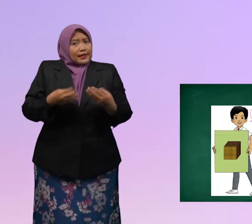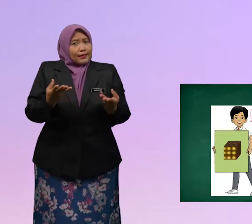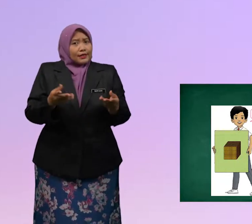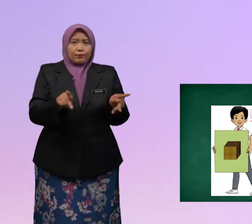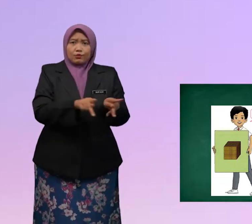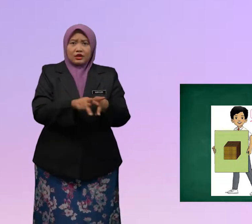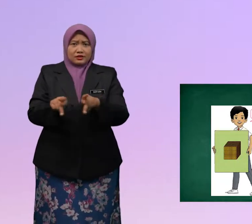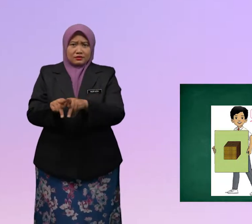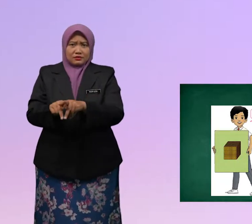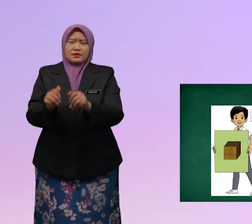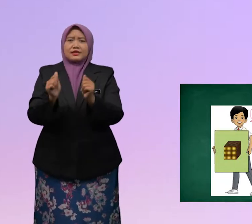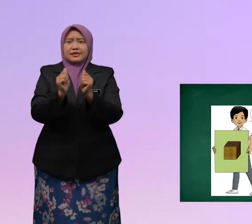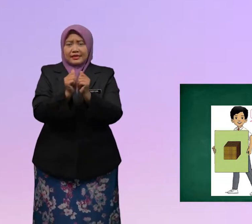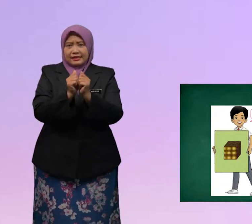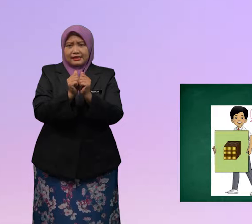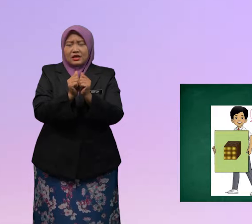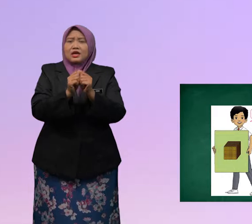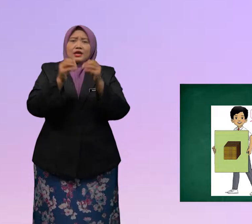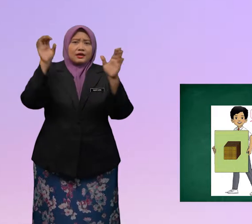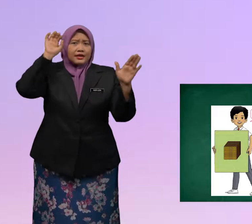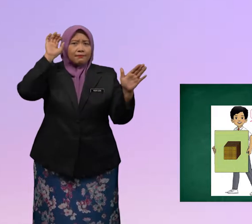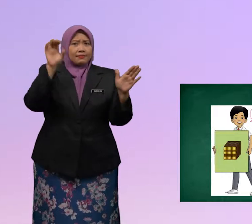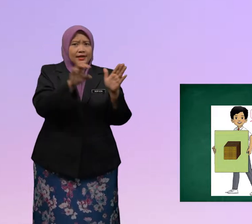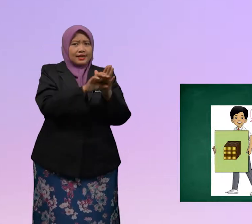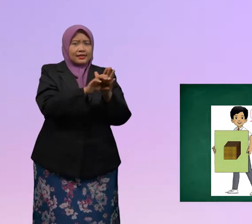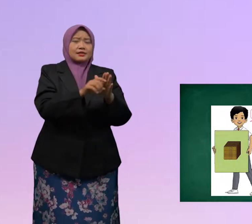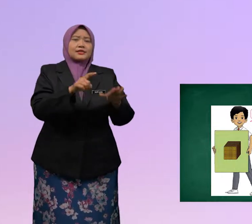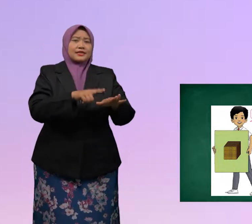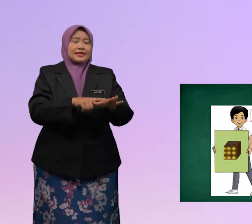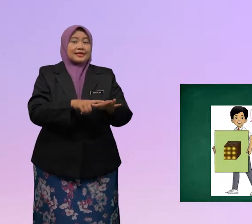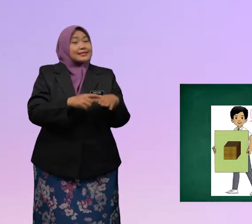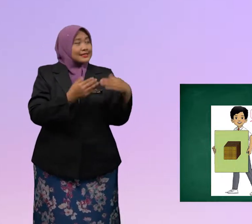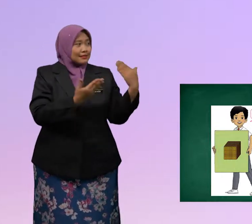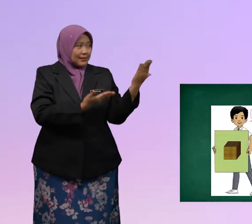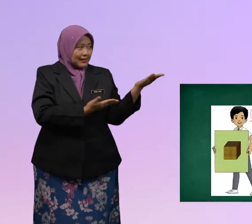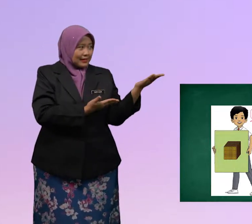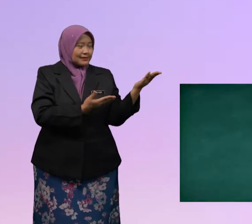Bagaimana pula dengan gambar di sebelah?